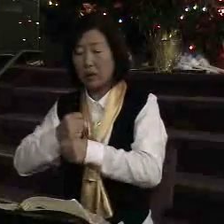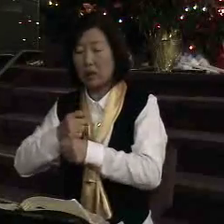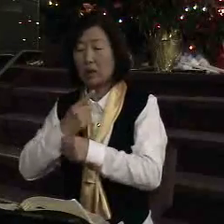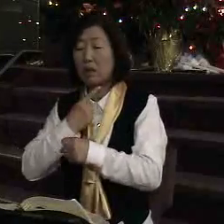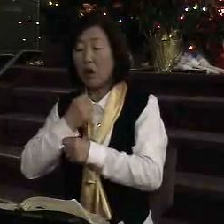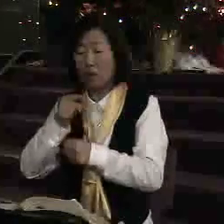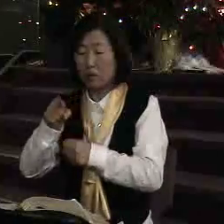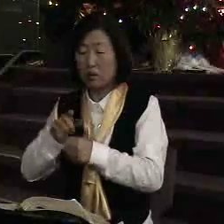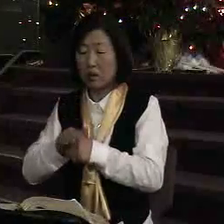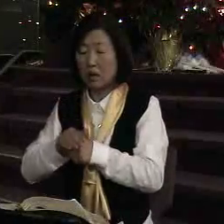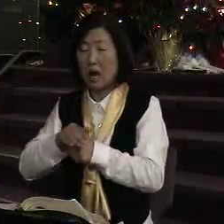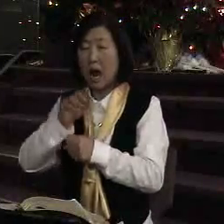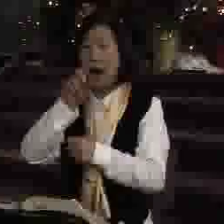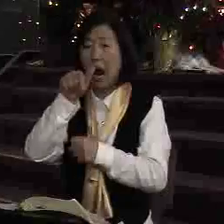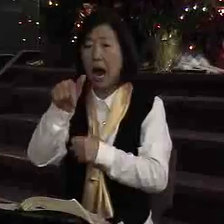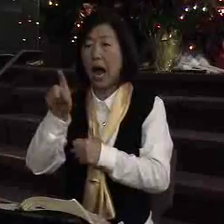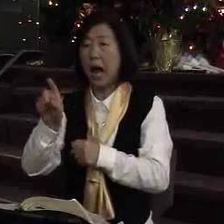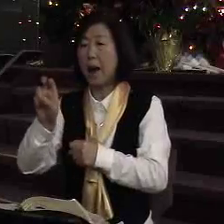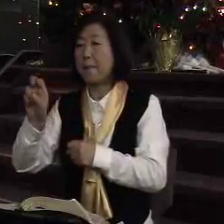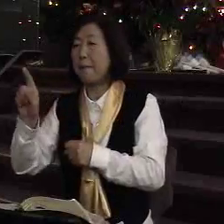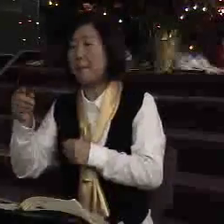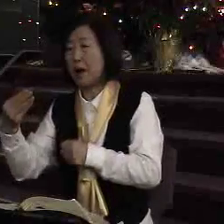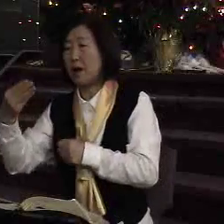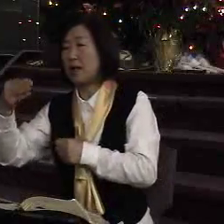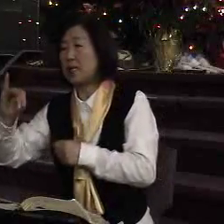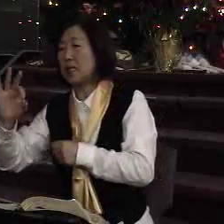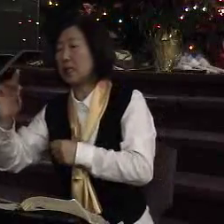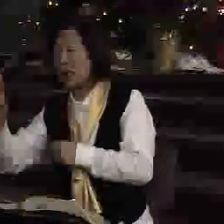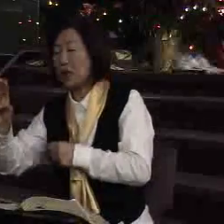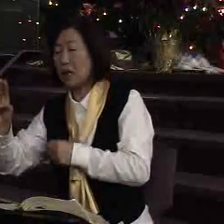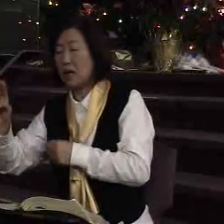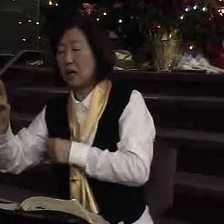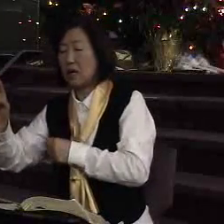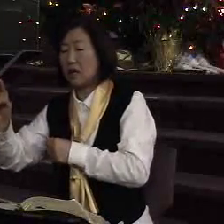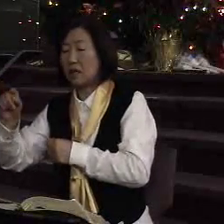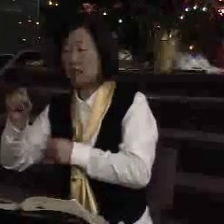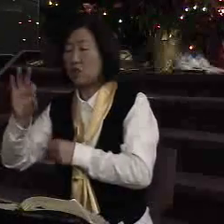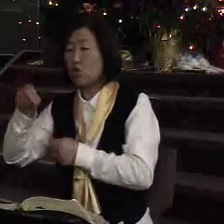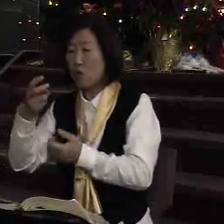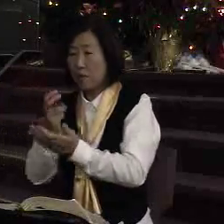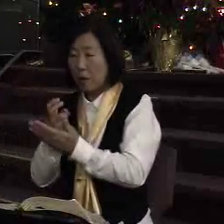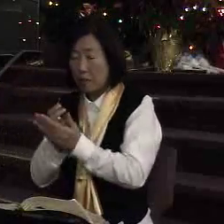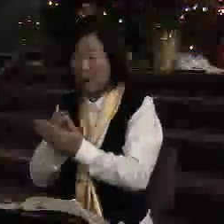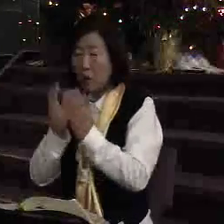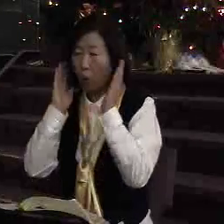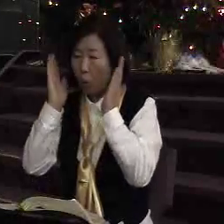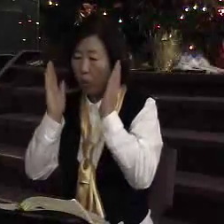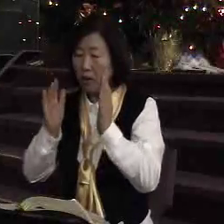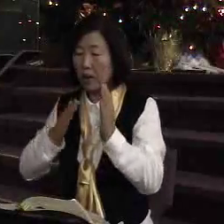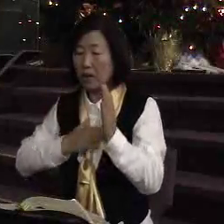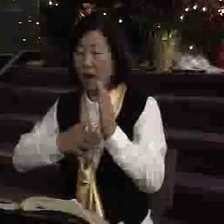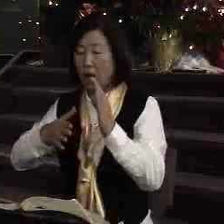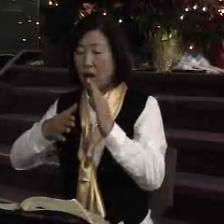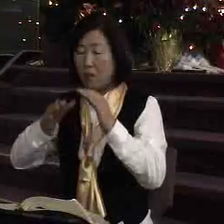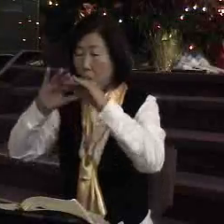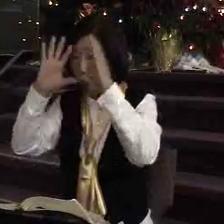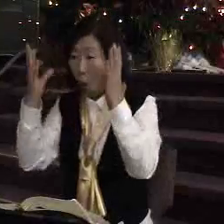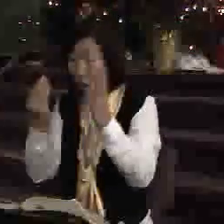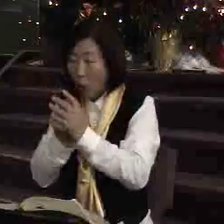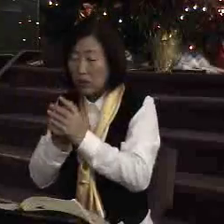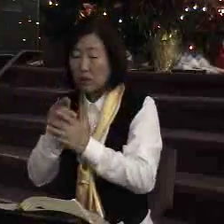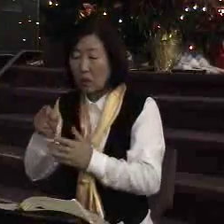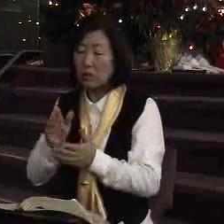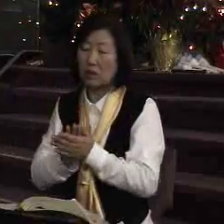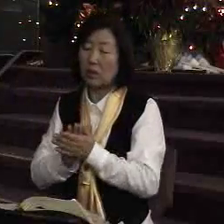그리고 가말리엘 문화 밑에서 내가 하나님의 말씀, 율법을 공부했던 것이 나에게는 모든 것이었습니다. That's what